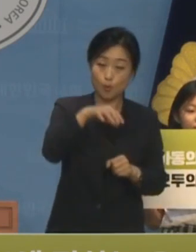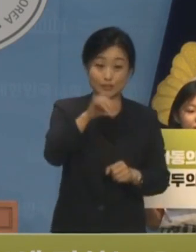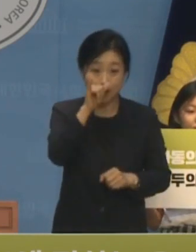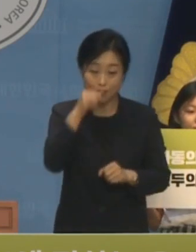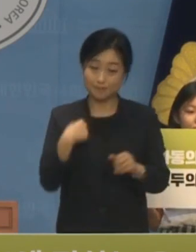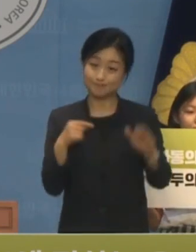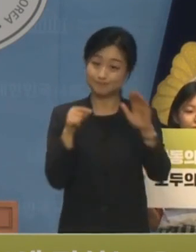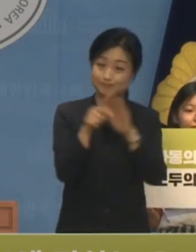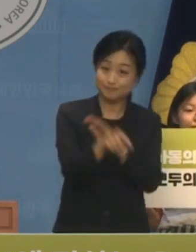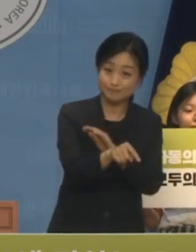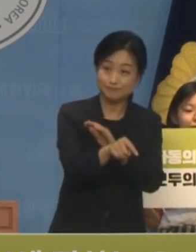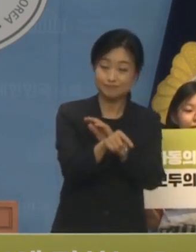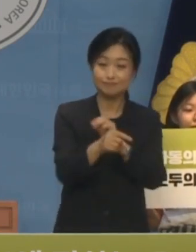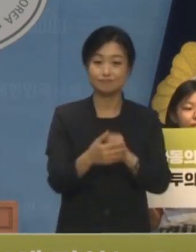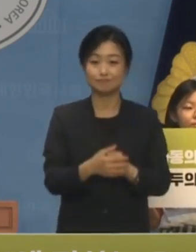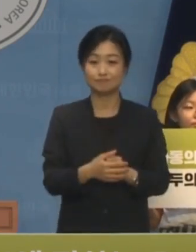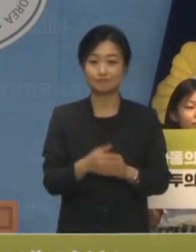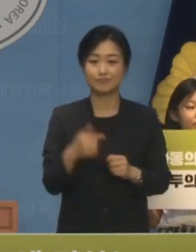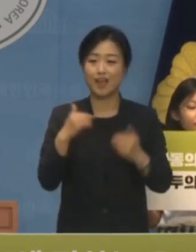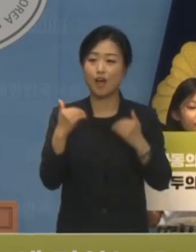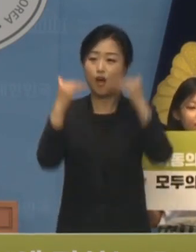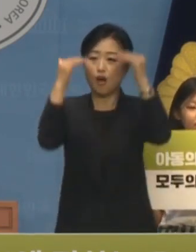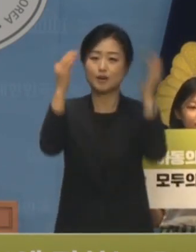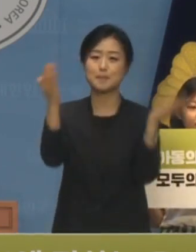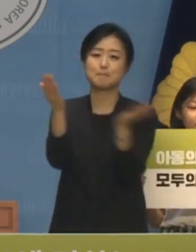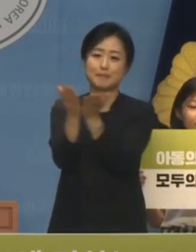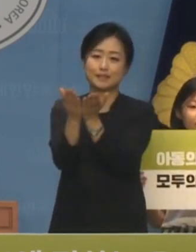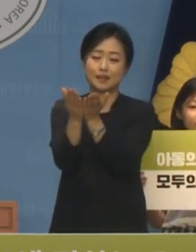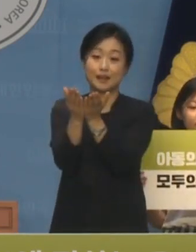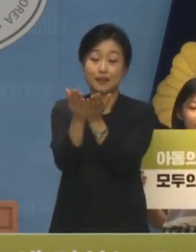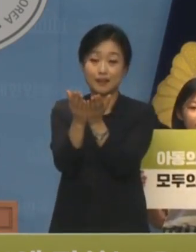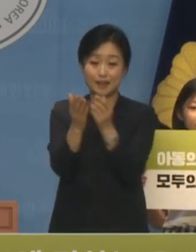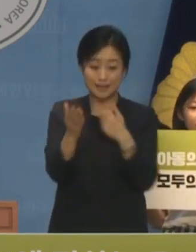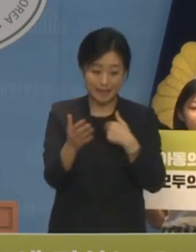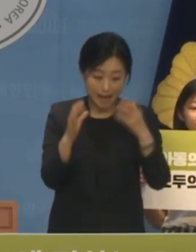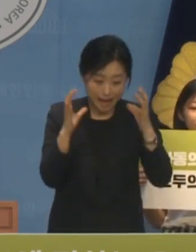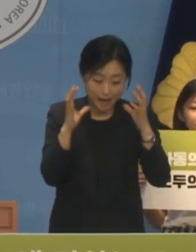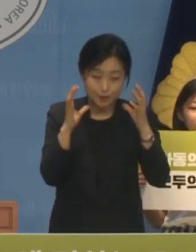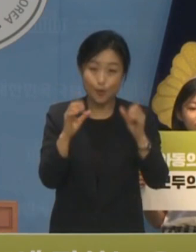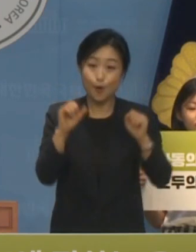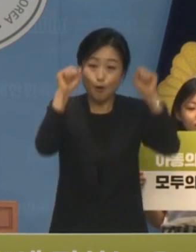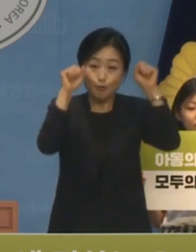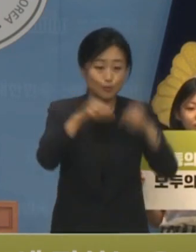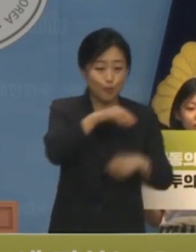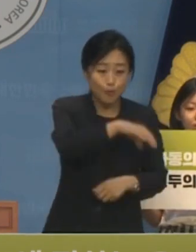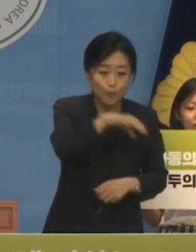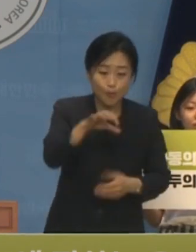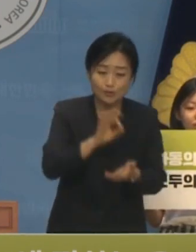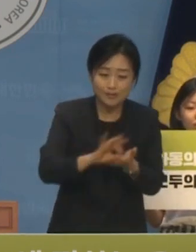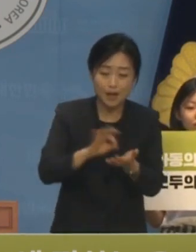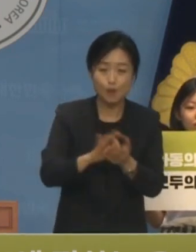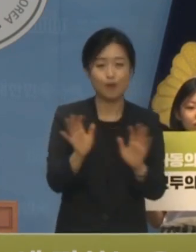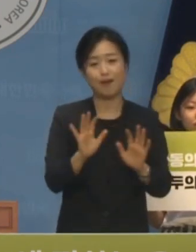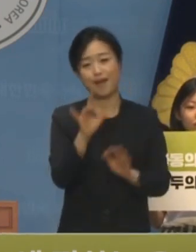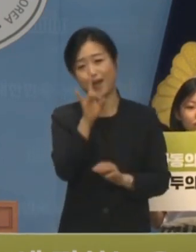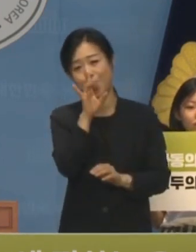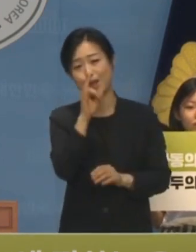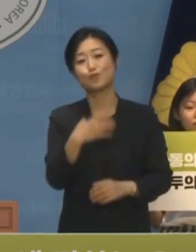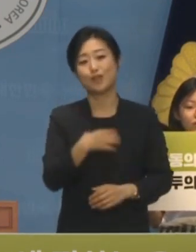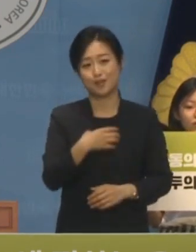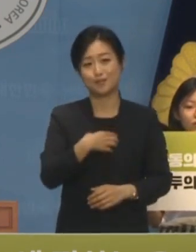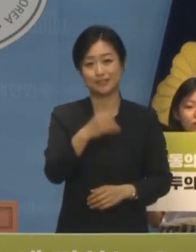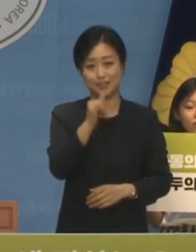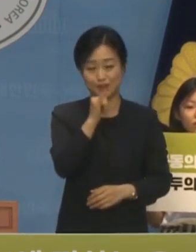가도 기구들은 모두 어른들의 몸에 맞춰져 있어 아동들은 사용하기가 매우 어렵고